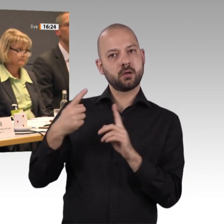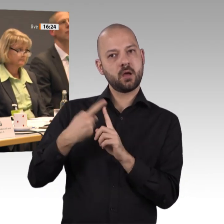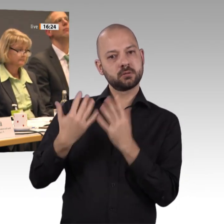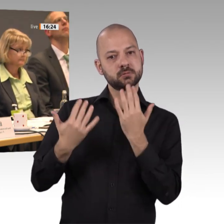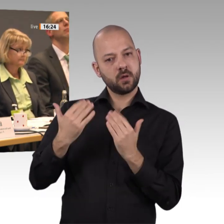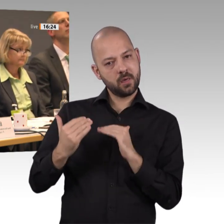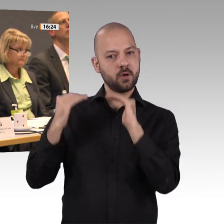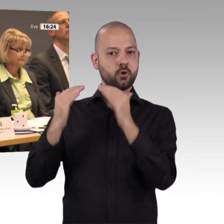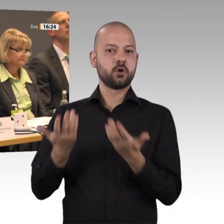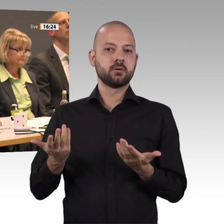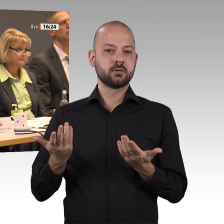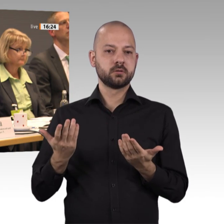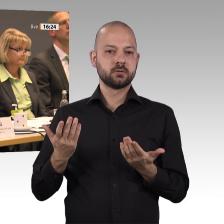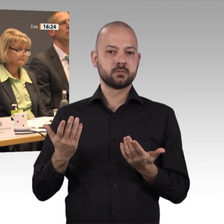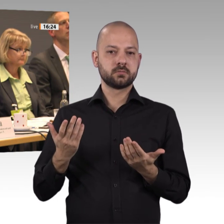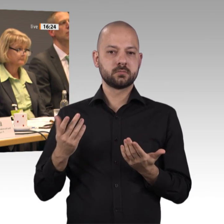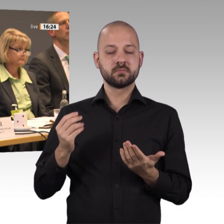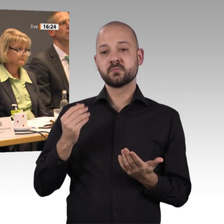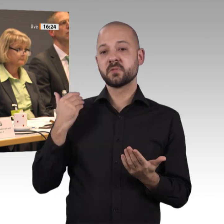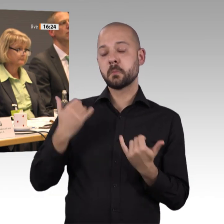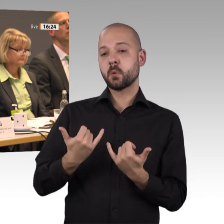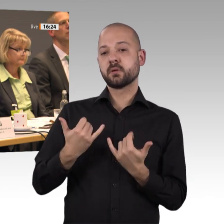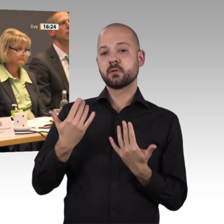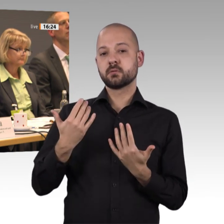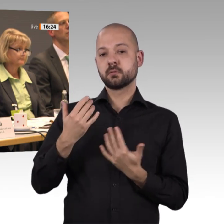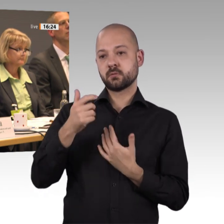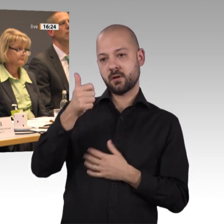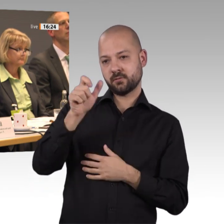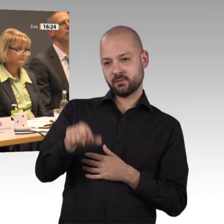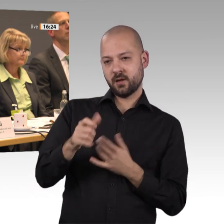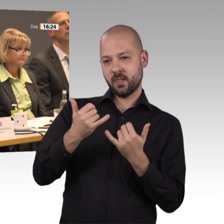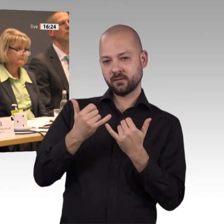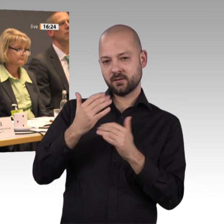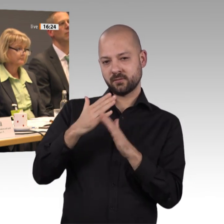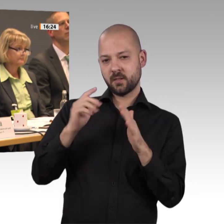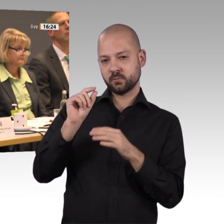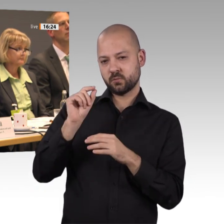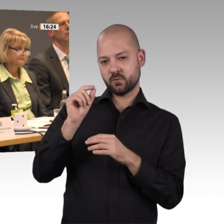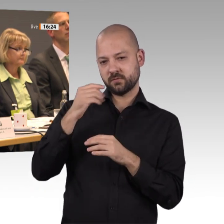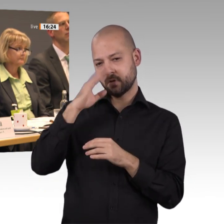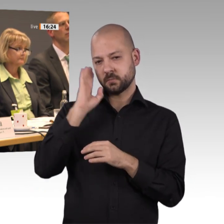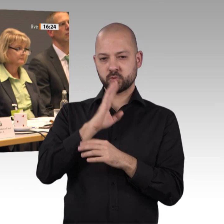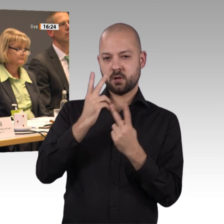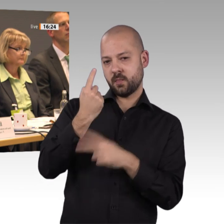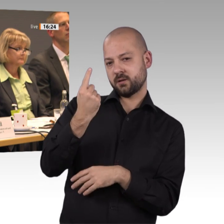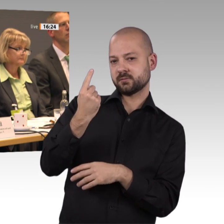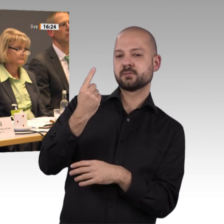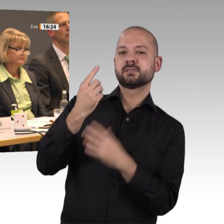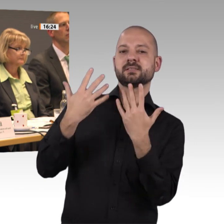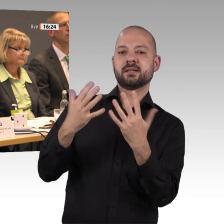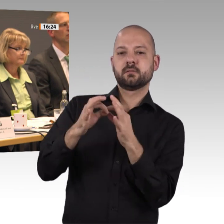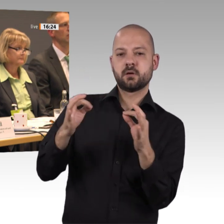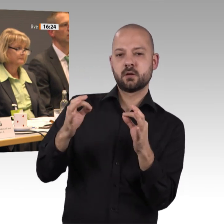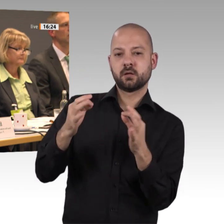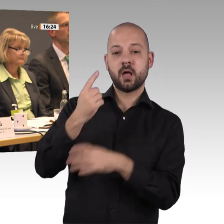chronisch krank ist, dann reicht das häufig nicht. Und wichtig wäre in diesem Zusammenhang auch einen Kündigungsschutz für die Eltern für